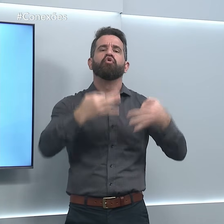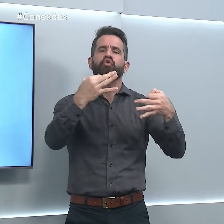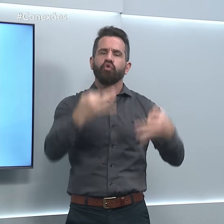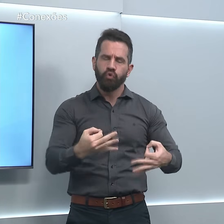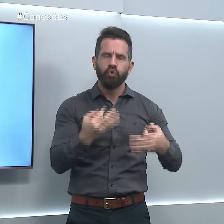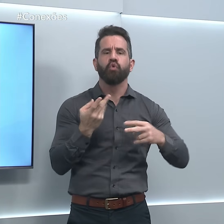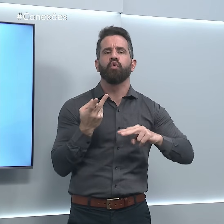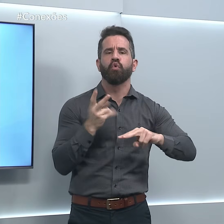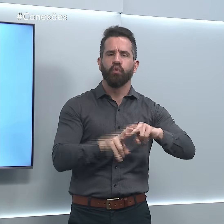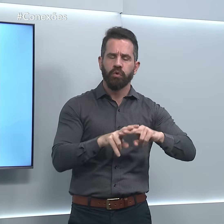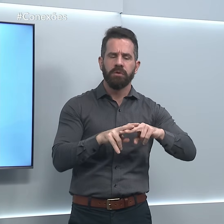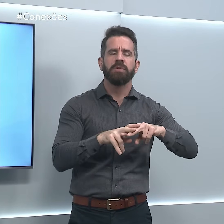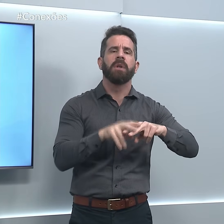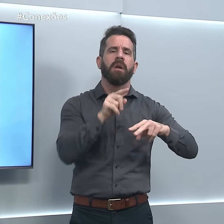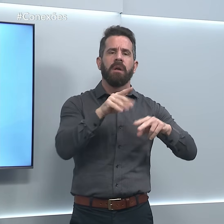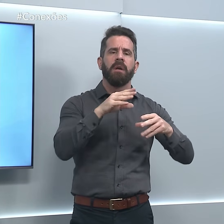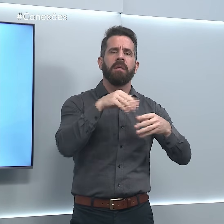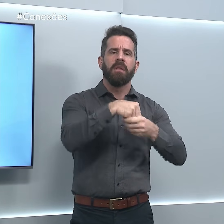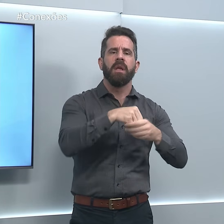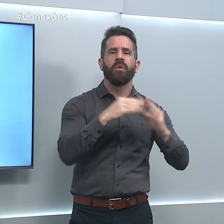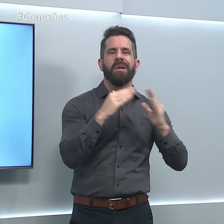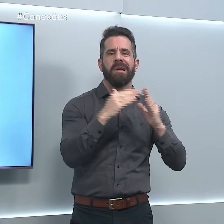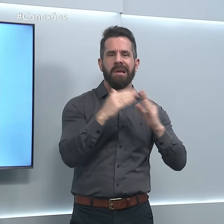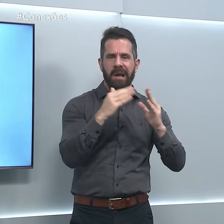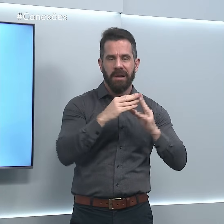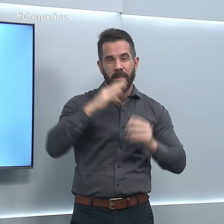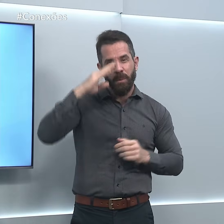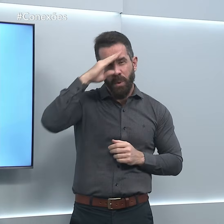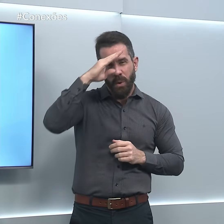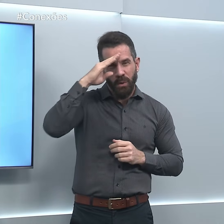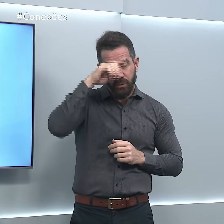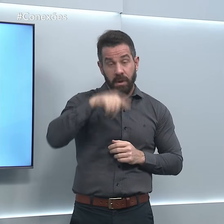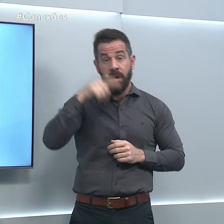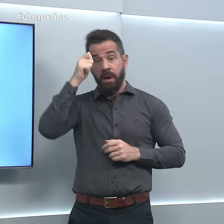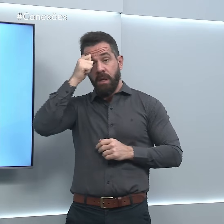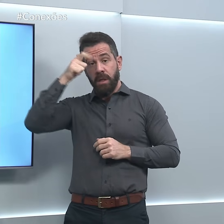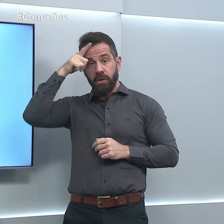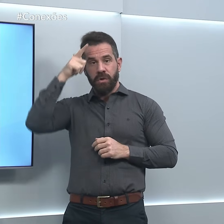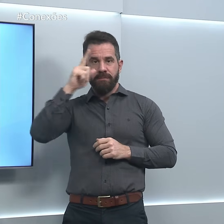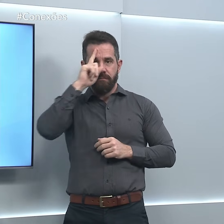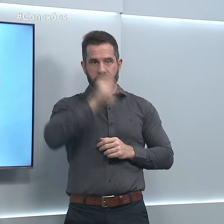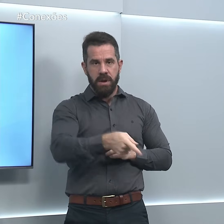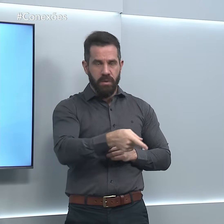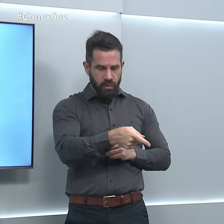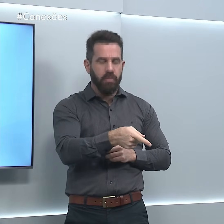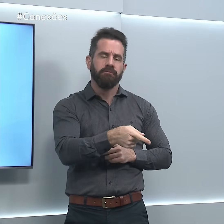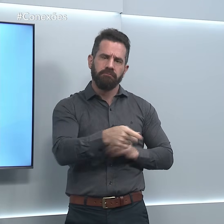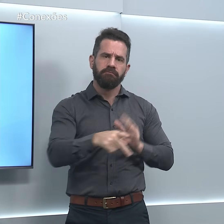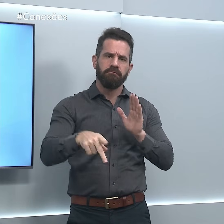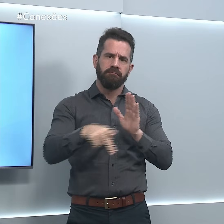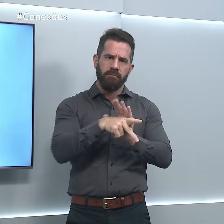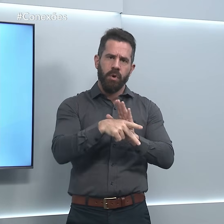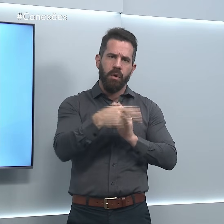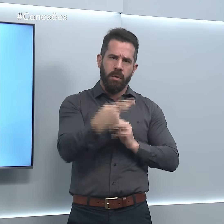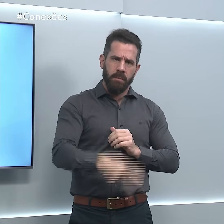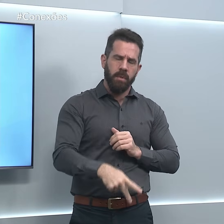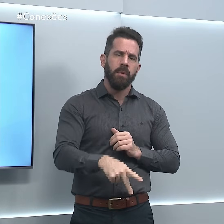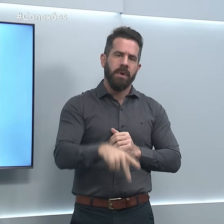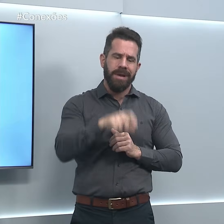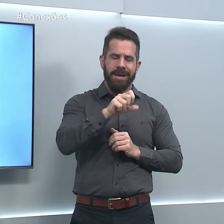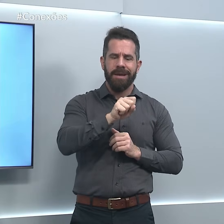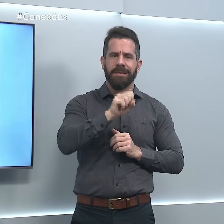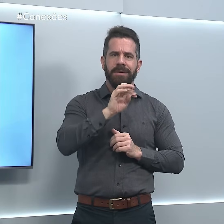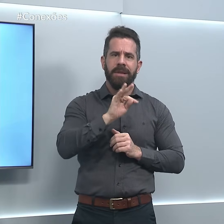Jair Bolsonaro, que foi determinada pelo ministro Alexandre de Moraes, do STF, o Supremo Tribunal Federal. É isso